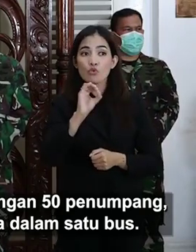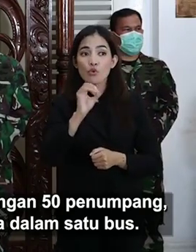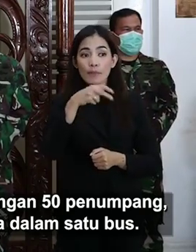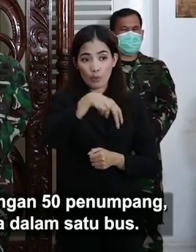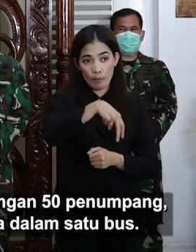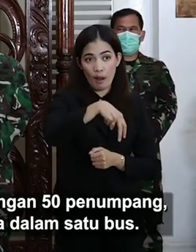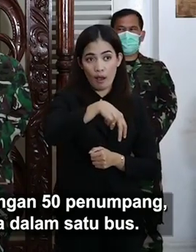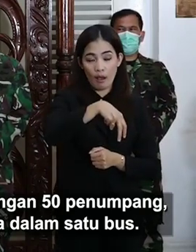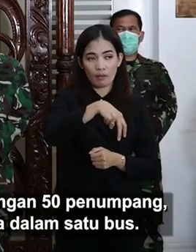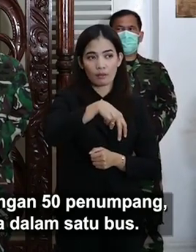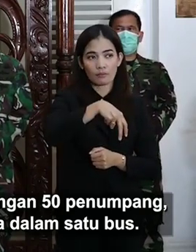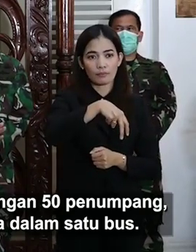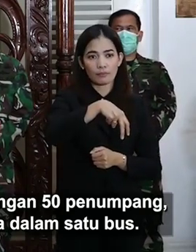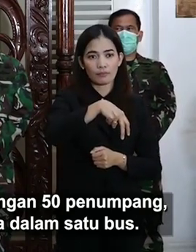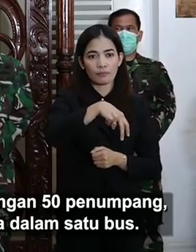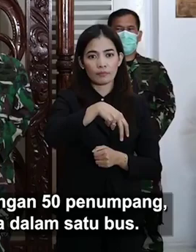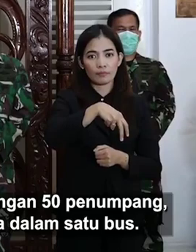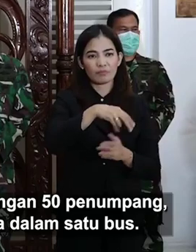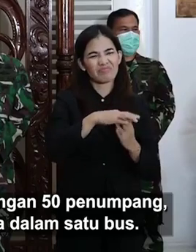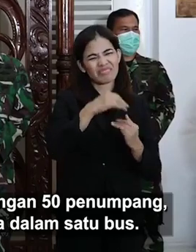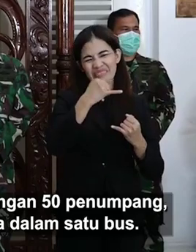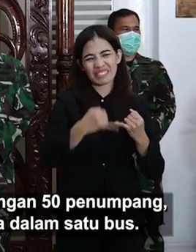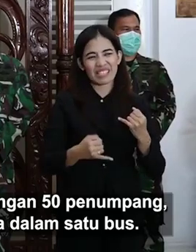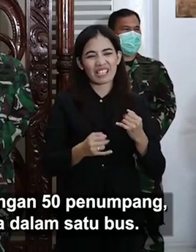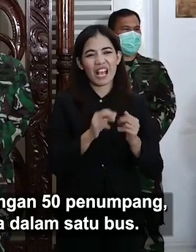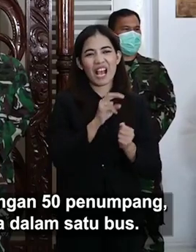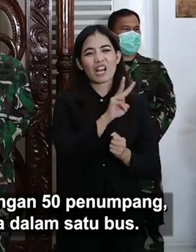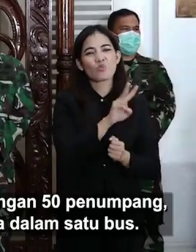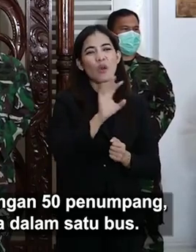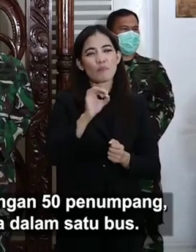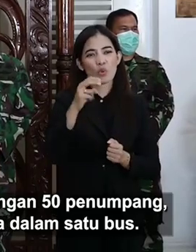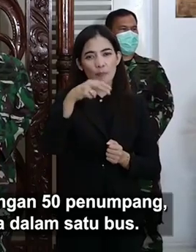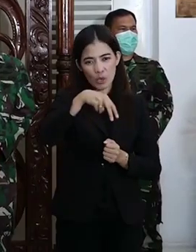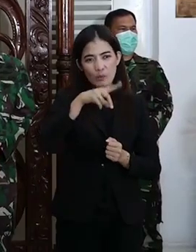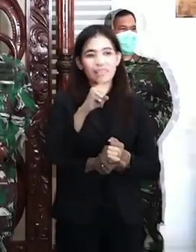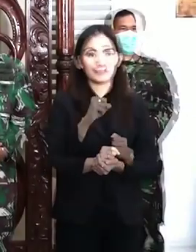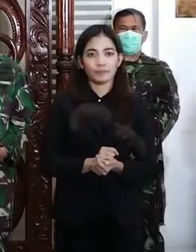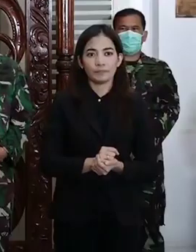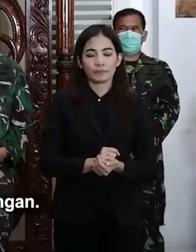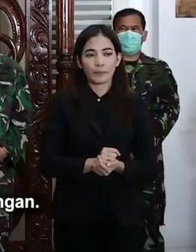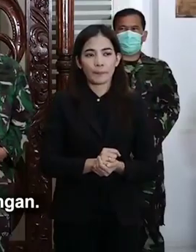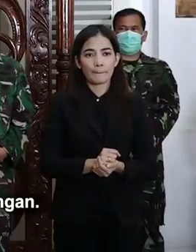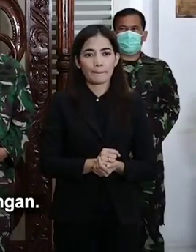penumpang, maka tinggal 25 penumpang yang bisa berada dalam satu bis.